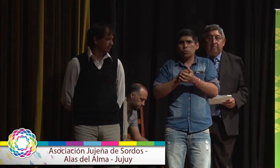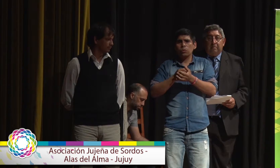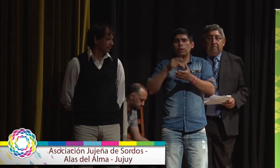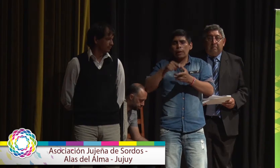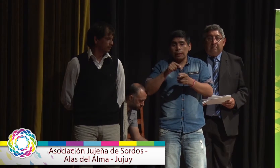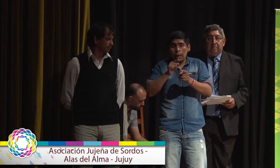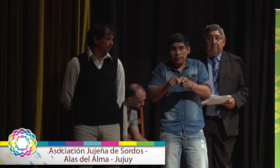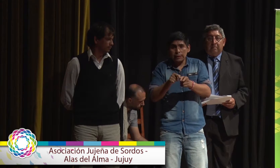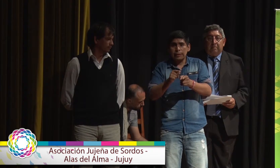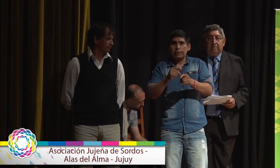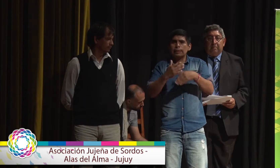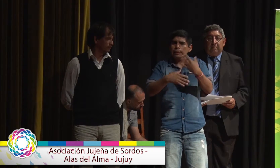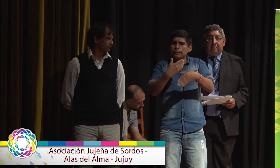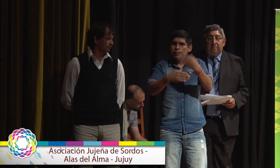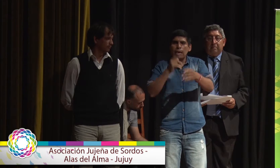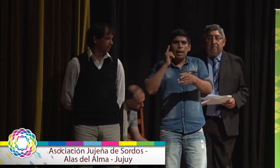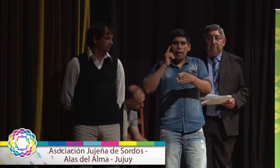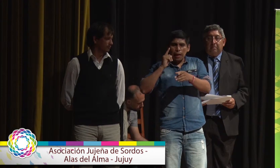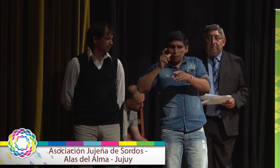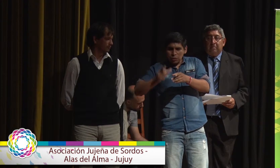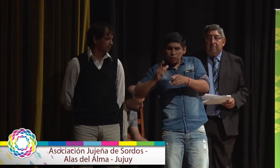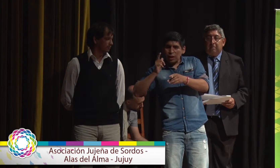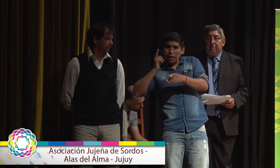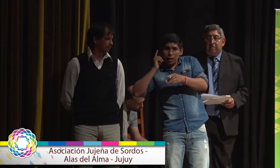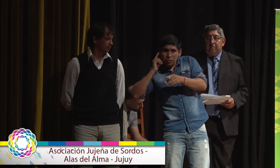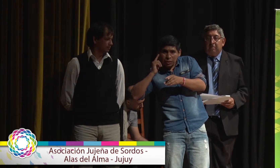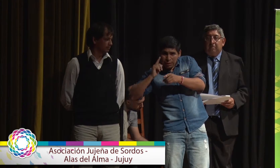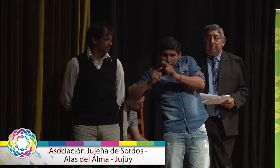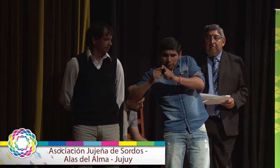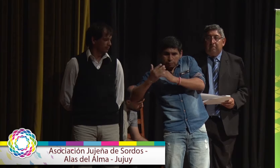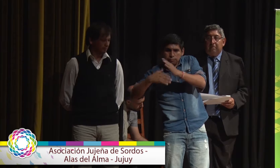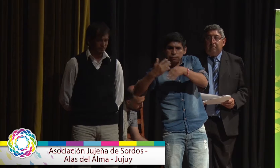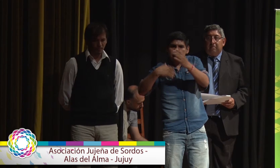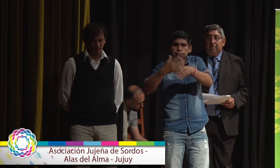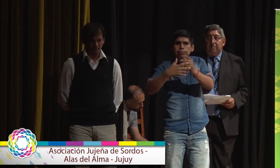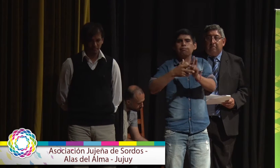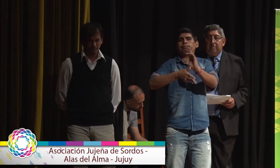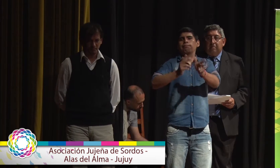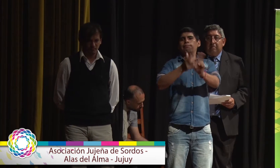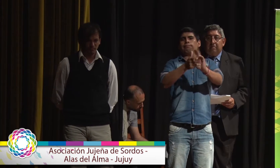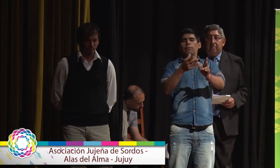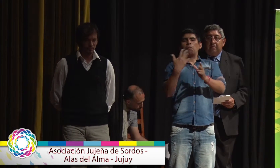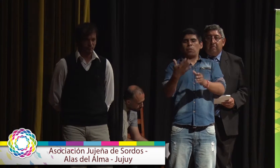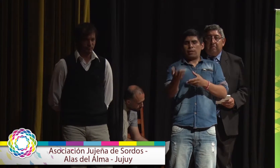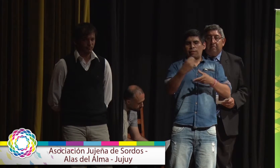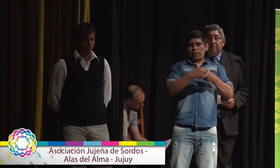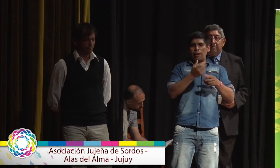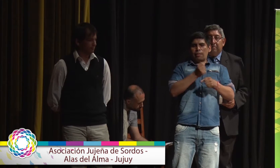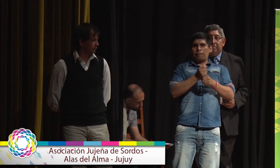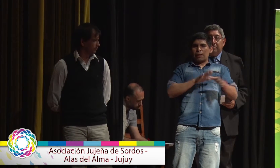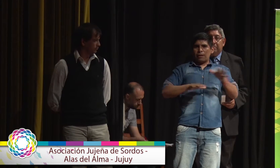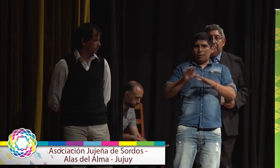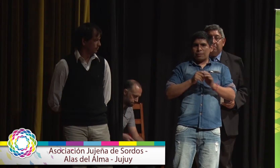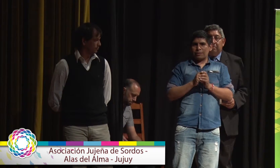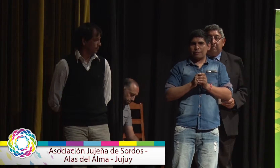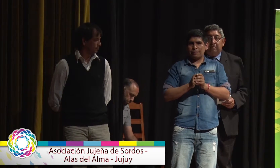y mejorar los procesos comunicativos y comunicarse con las asociaciones que existen en todas las provincias para poder mejorar las